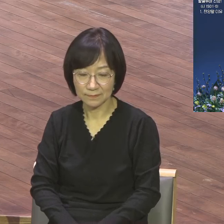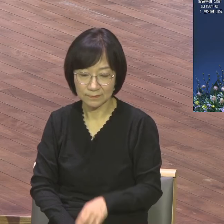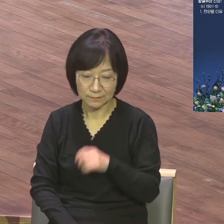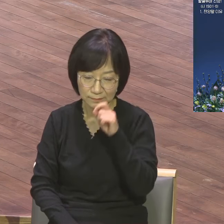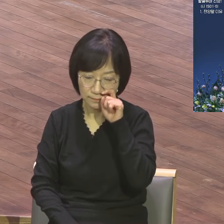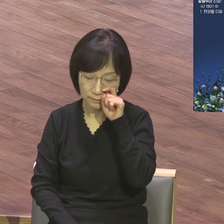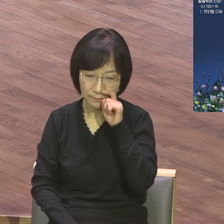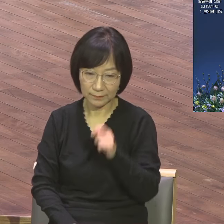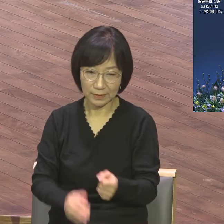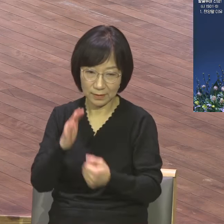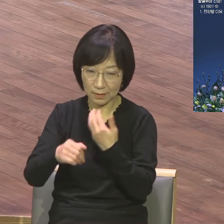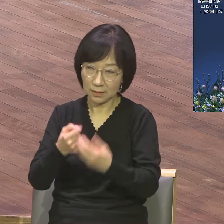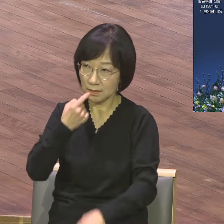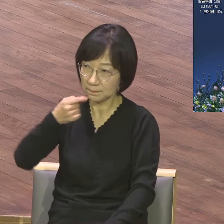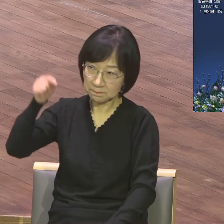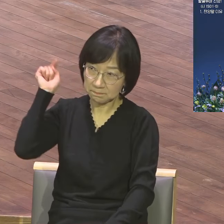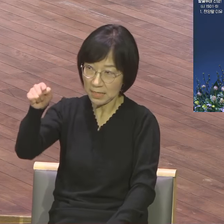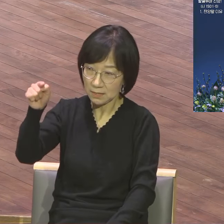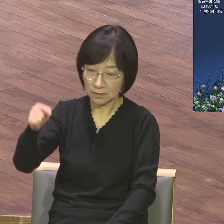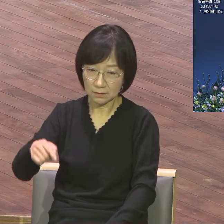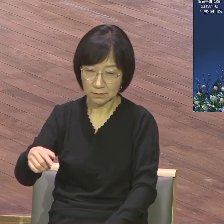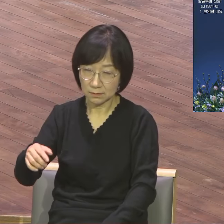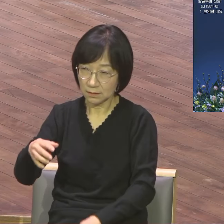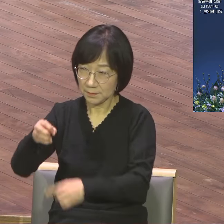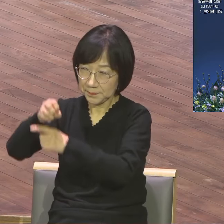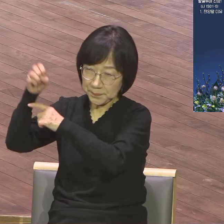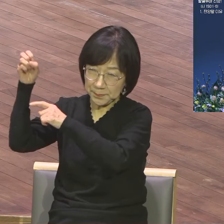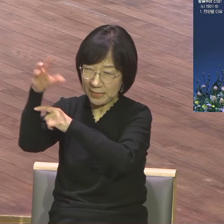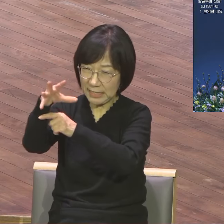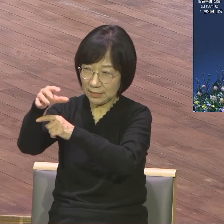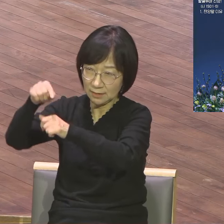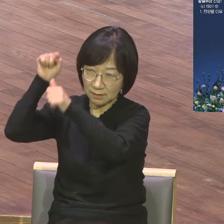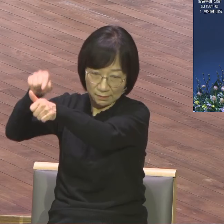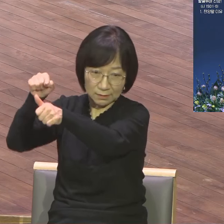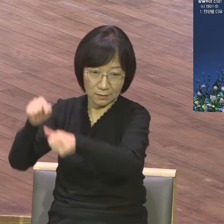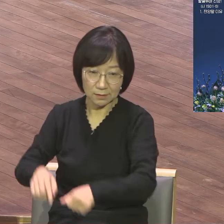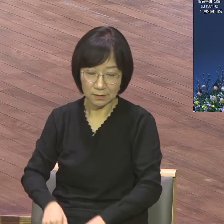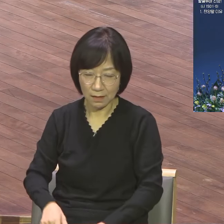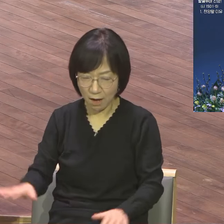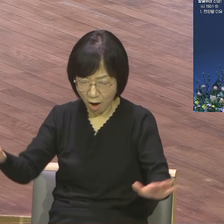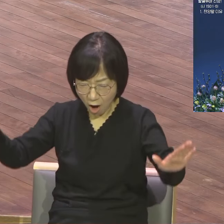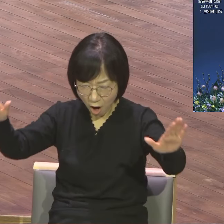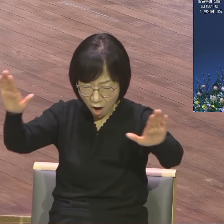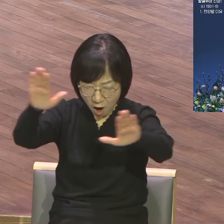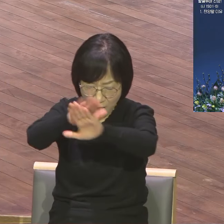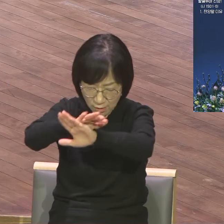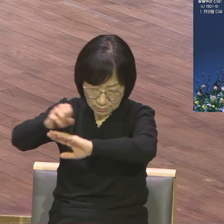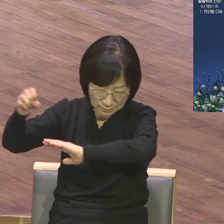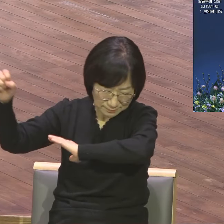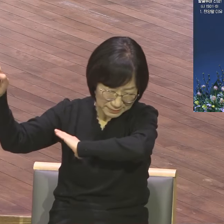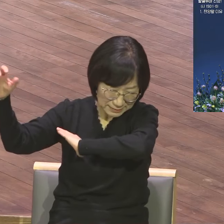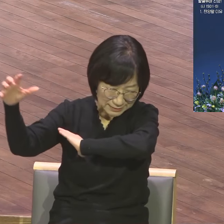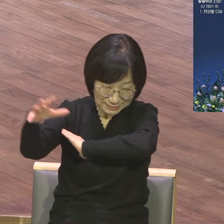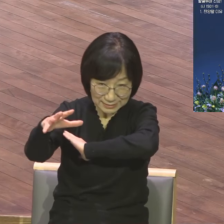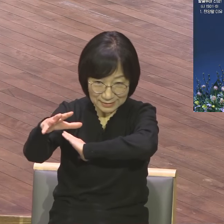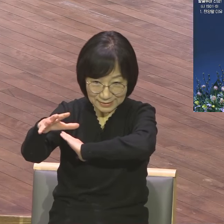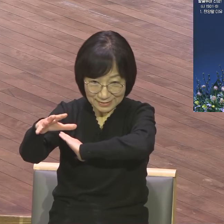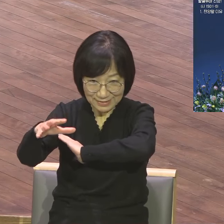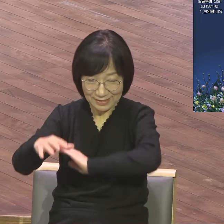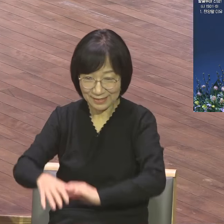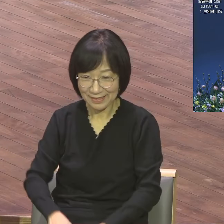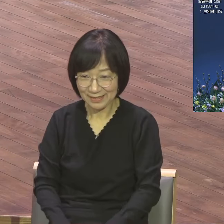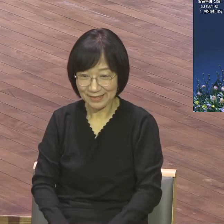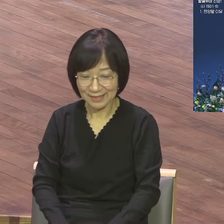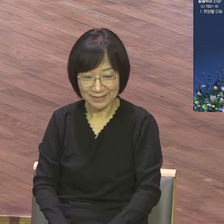빛이 있어라. 흑암이 가득한 혼돈에 빛이 있어라. 빛이 있어요. 그 다음에